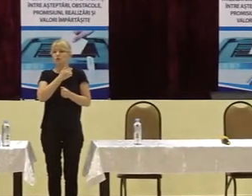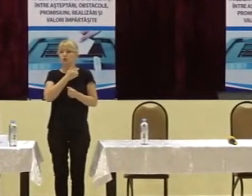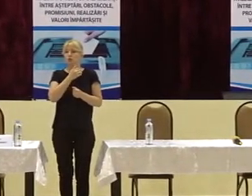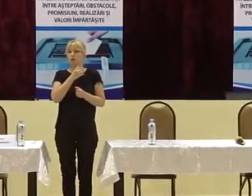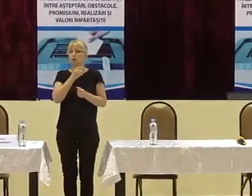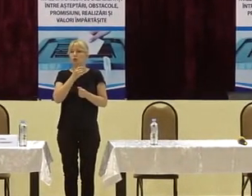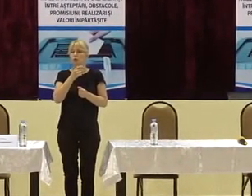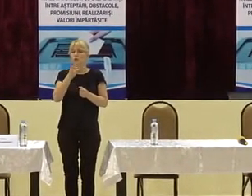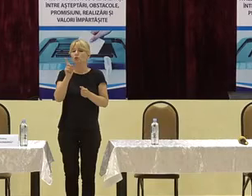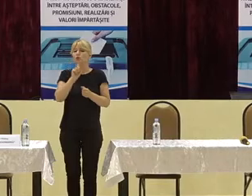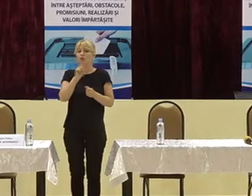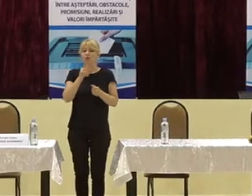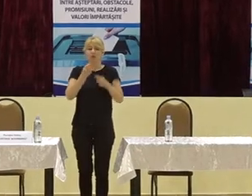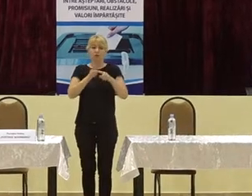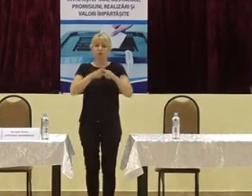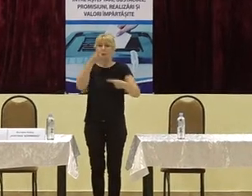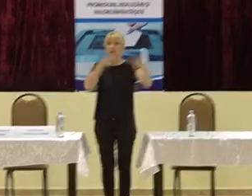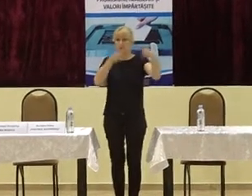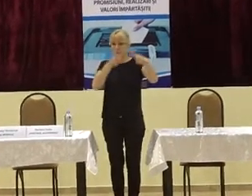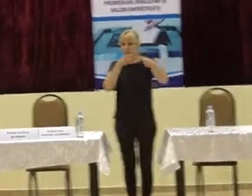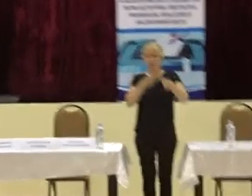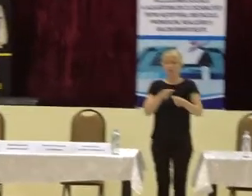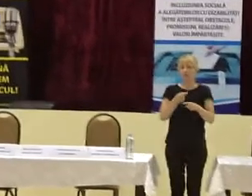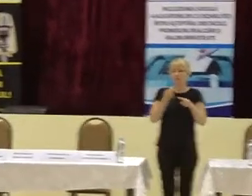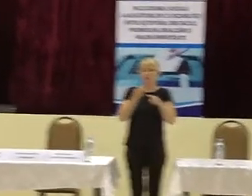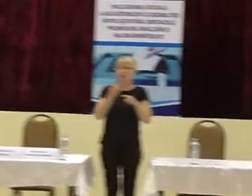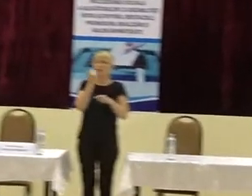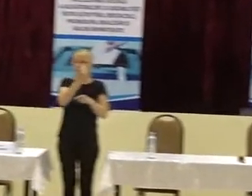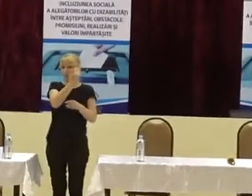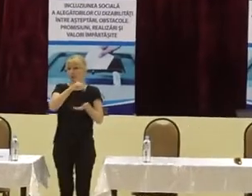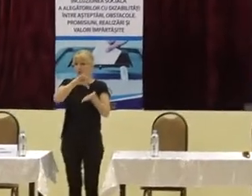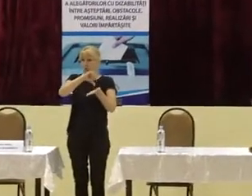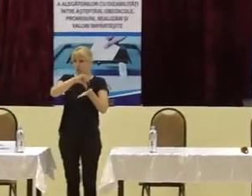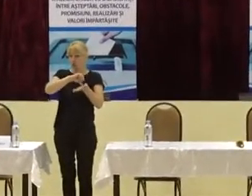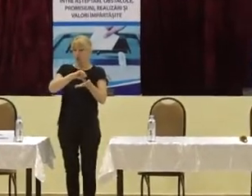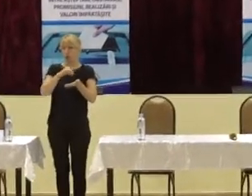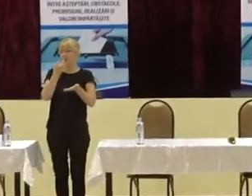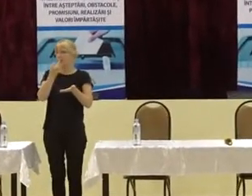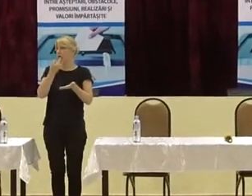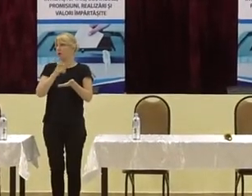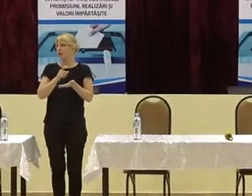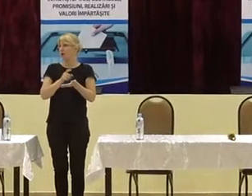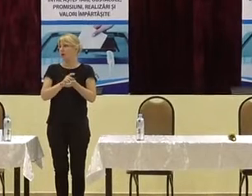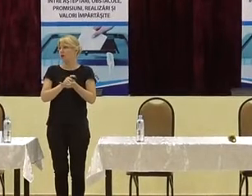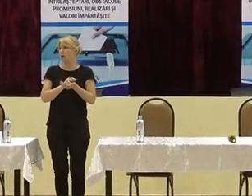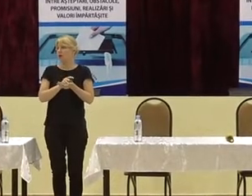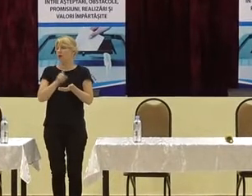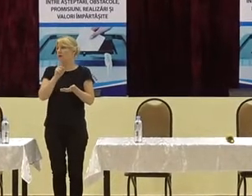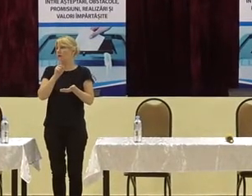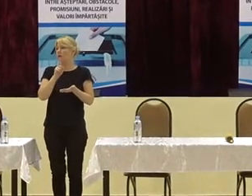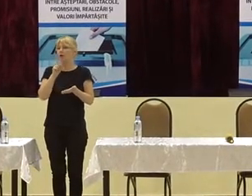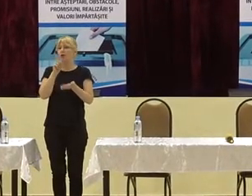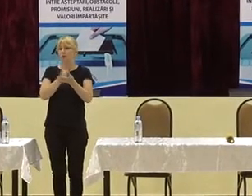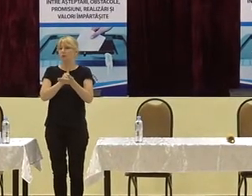expuse în cadrul acestor dezbateri aparțin autorilor și nu reflectă, și în cazul de față mai mult, vă